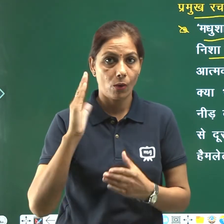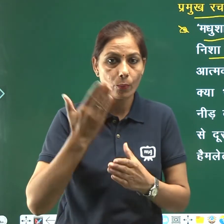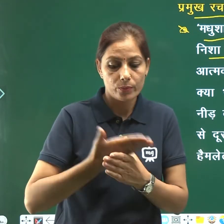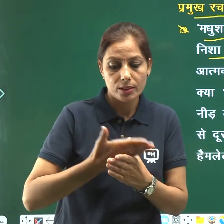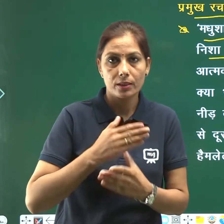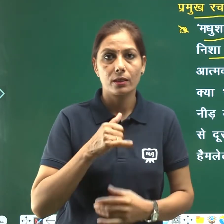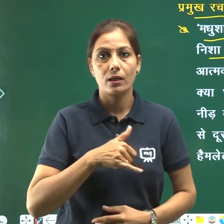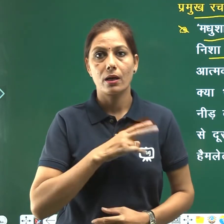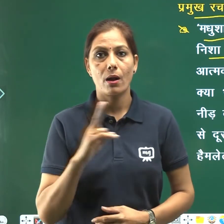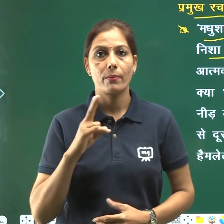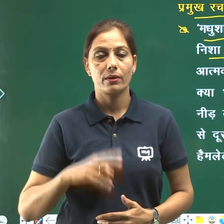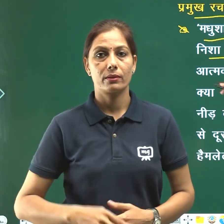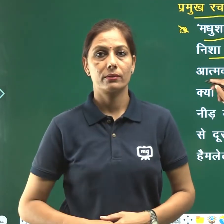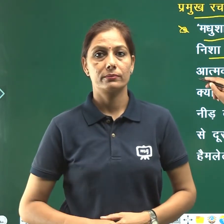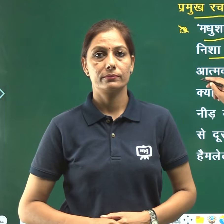हैं।